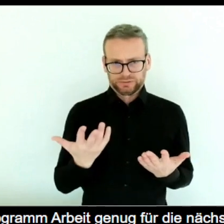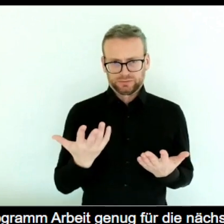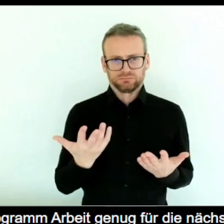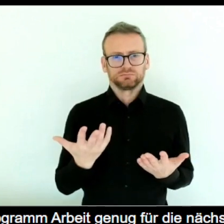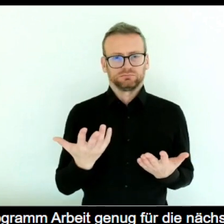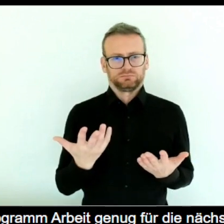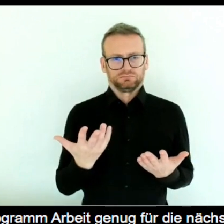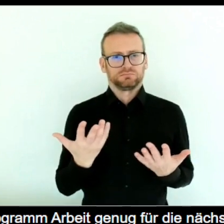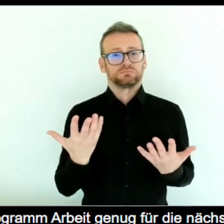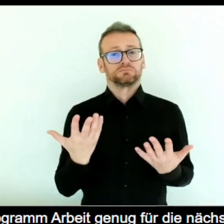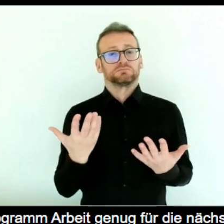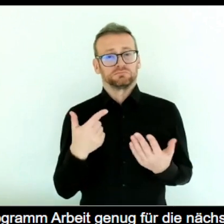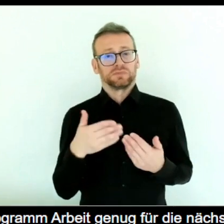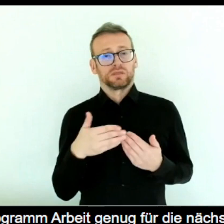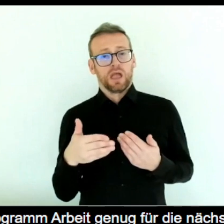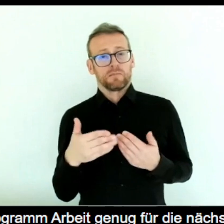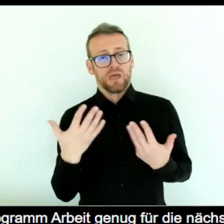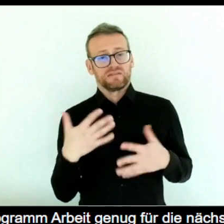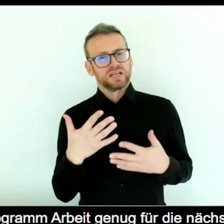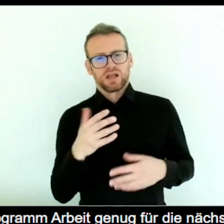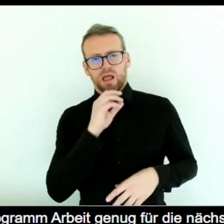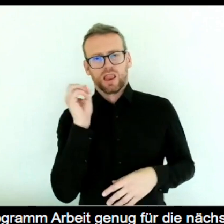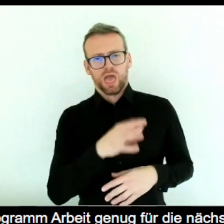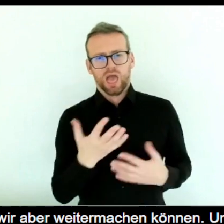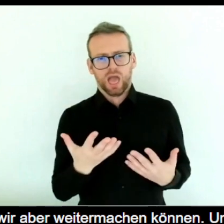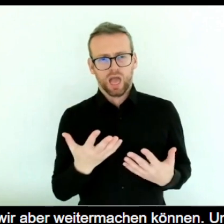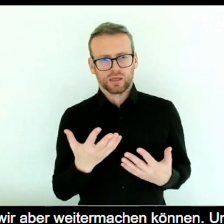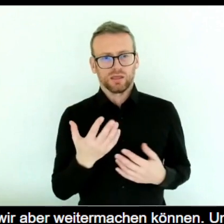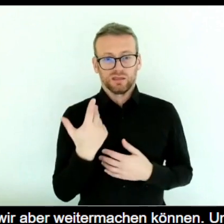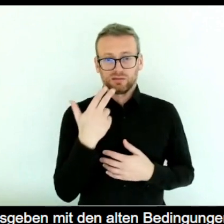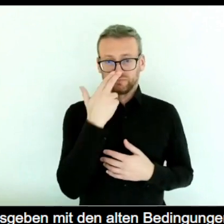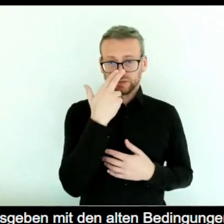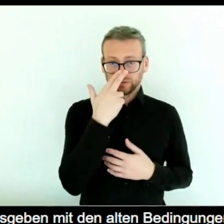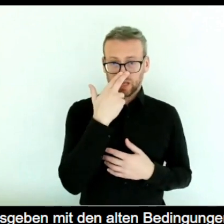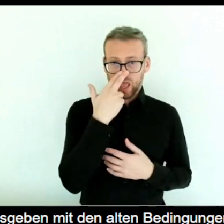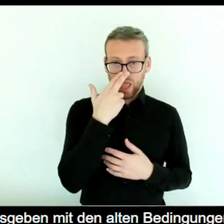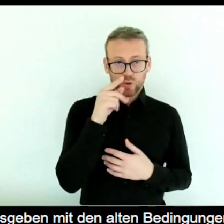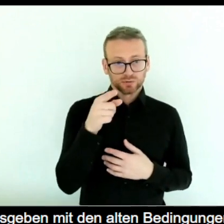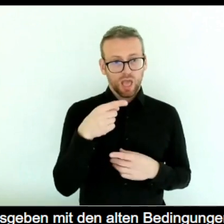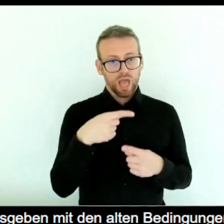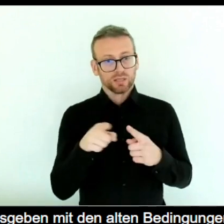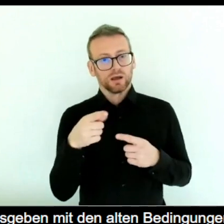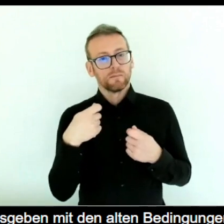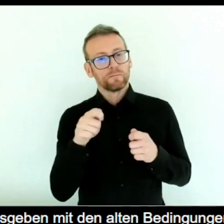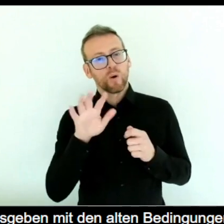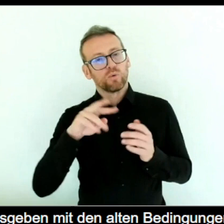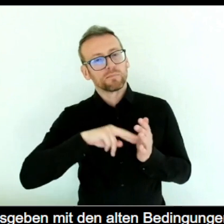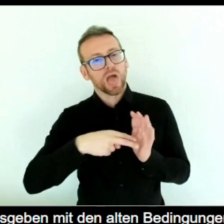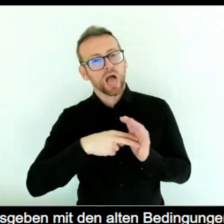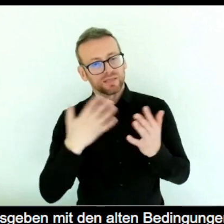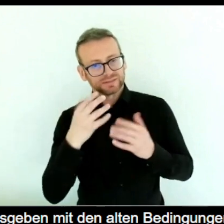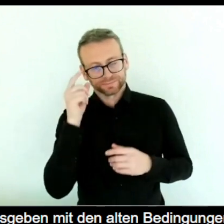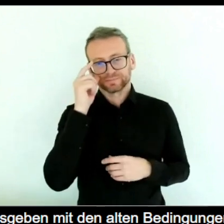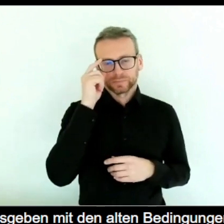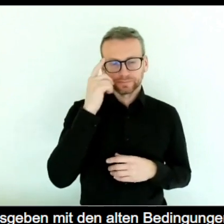Herr Bernd, der auch nochmal zum 49-Euro-Ticket. Der CSU-Kollege Lange aus dem Bundestag warnt heute vor einem kompletten Scheitern des